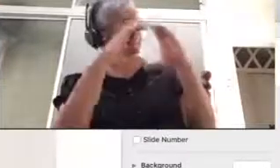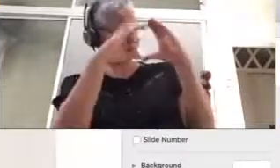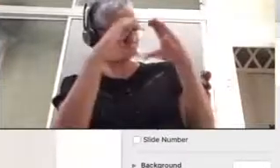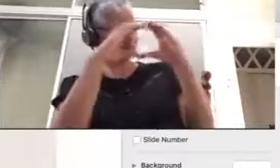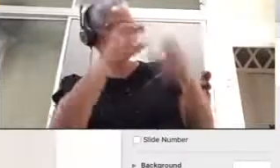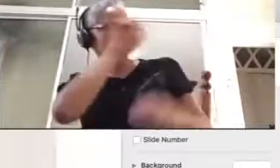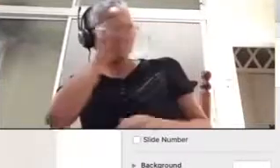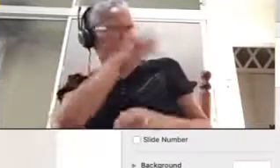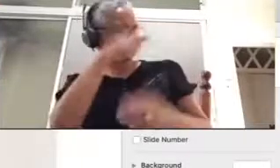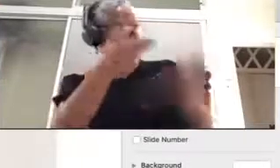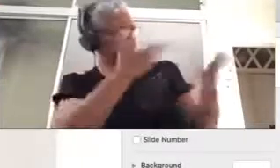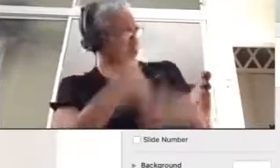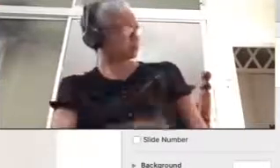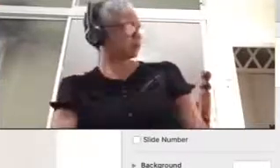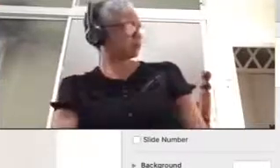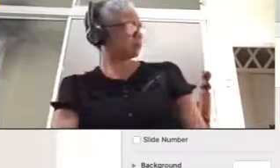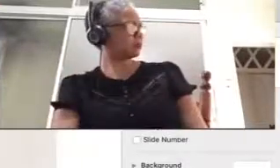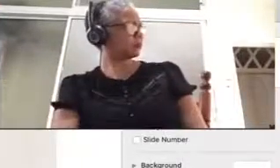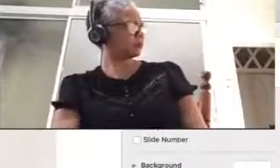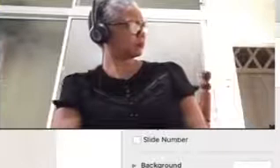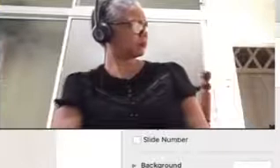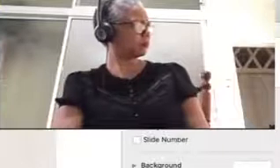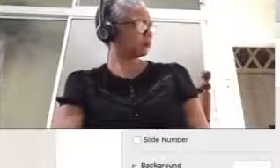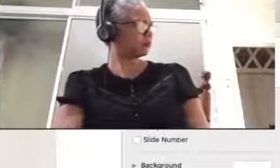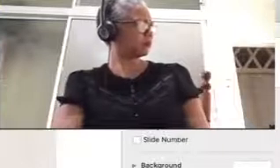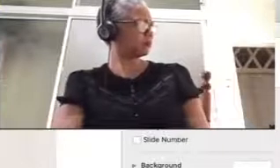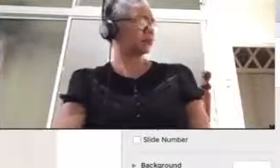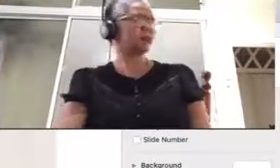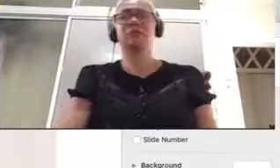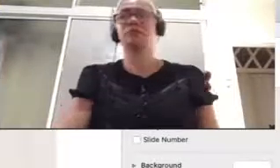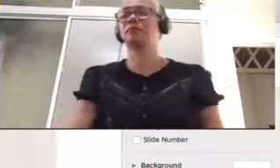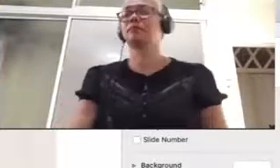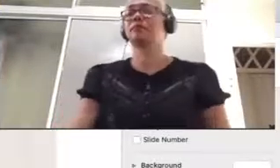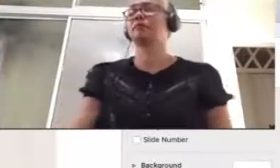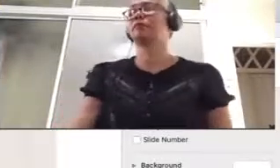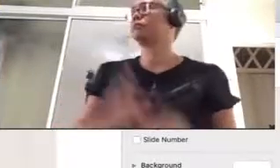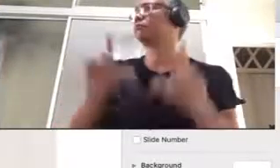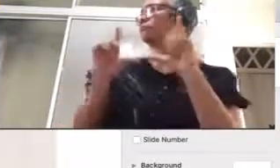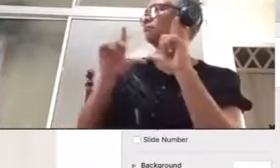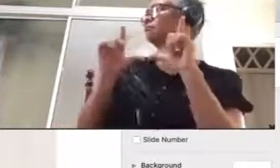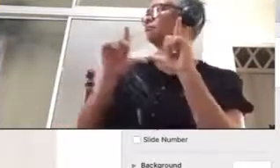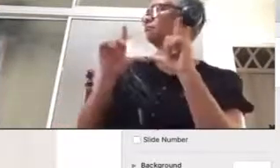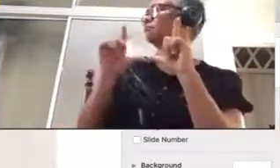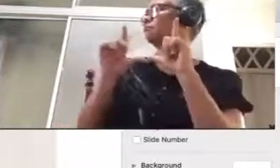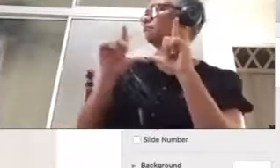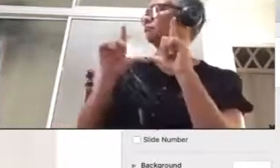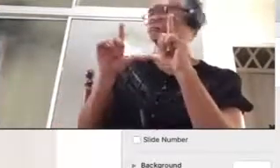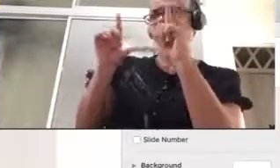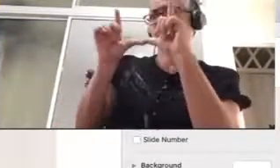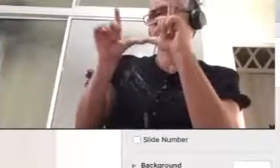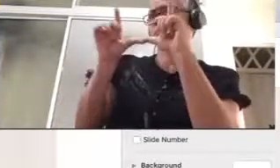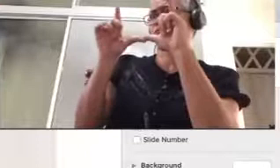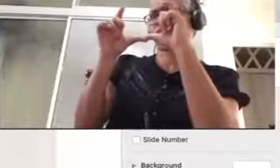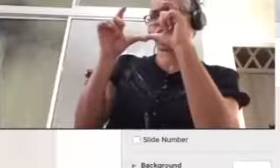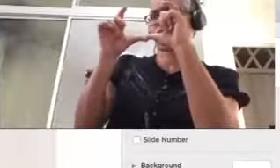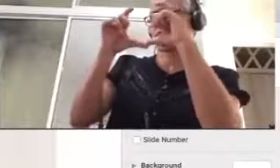igual que ellos, que sea redondo igual que ellos para que pueda entrar. Y Cuadrito lo intenta, se estira,